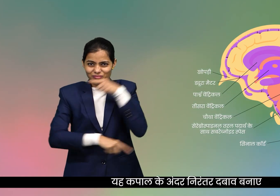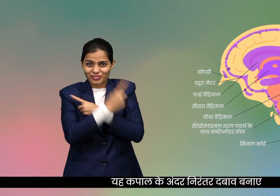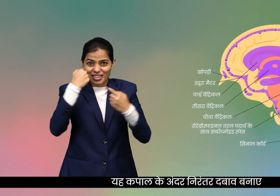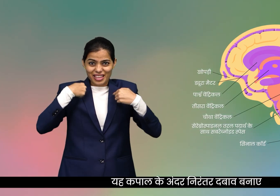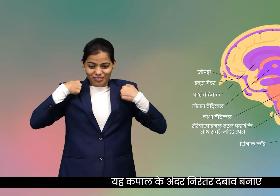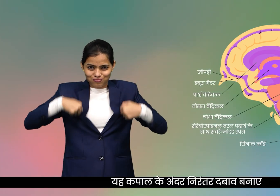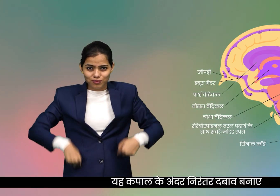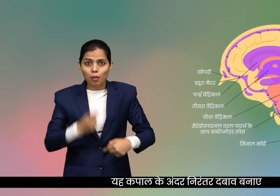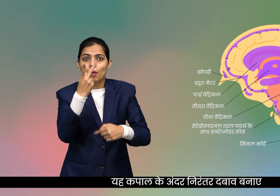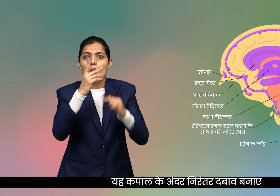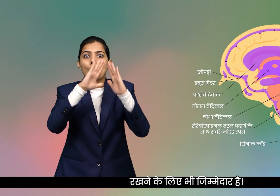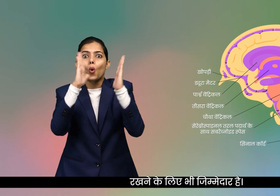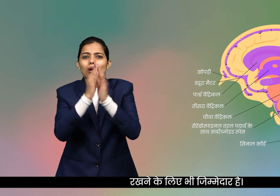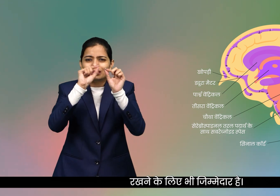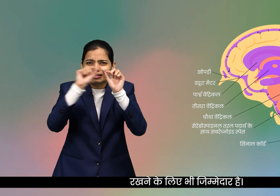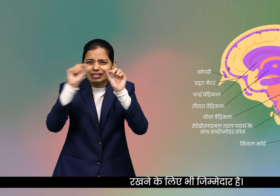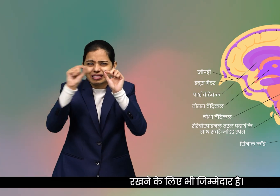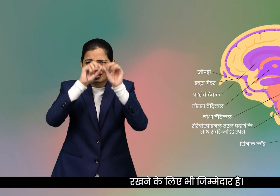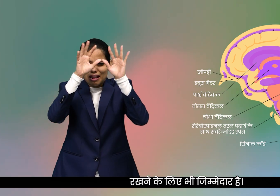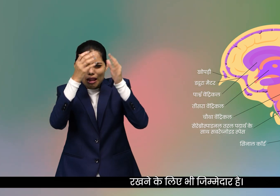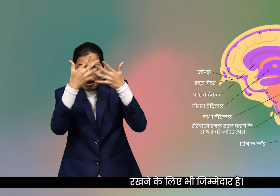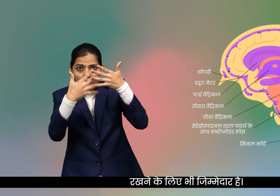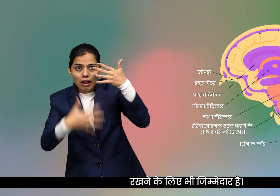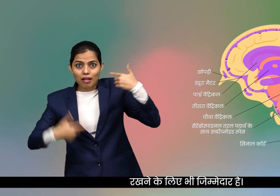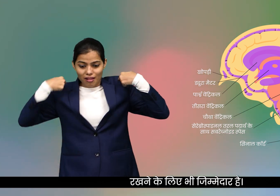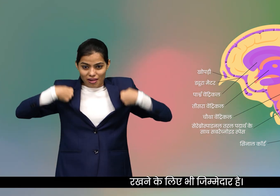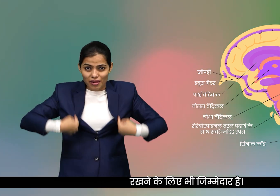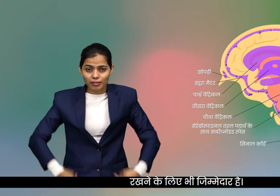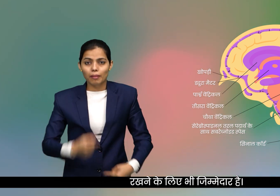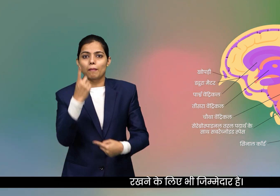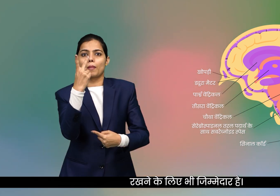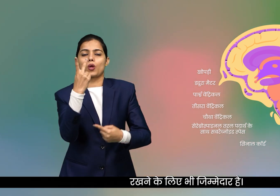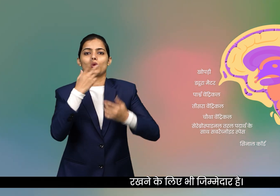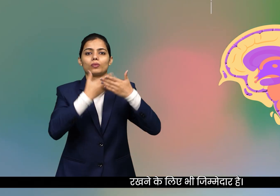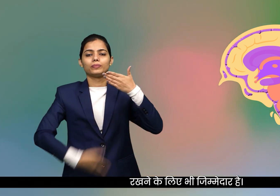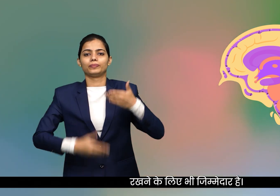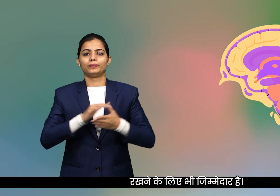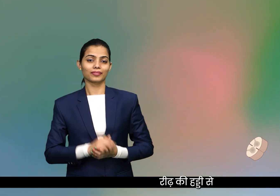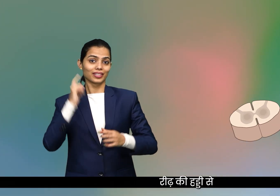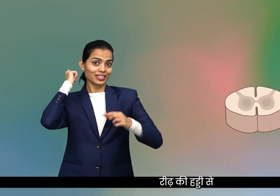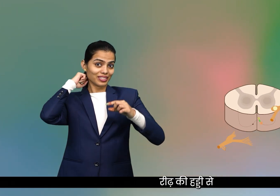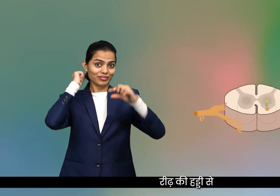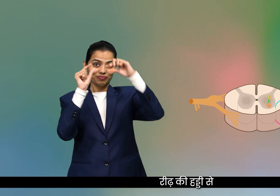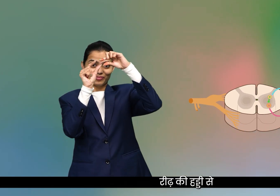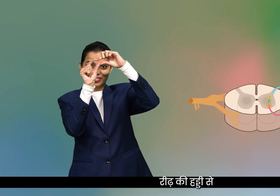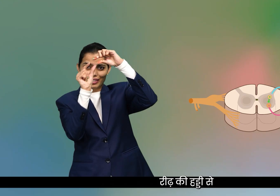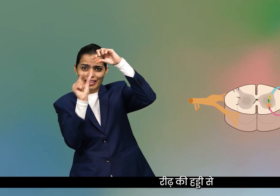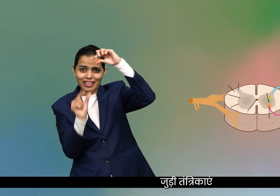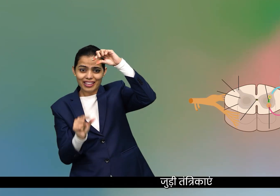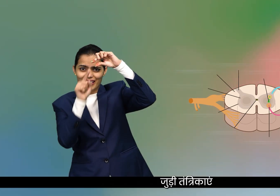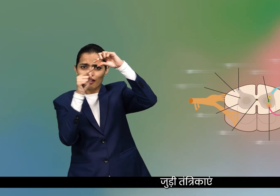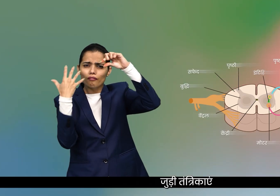निरंतर दबाव बनाए रखने के लिए भी जिम्मेदार है। रीढ़ की हड्डी